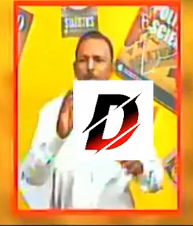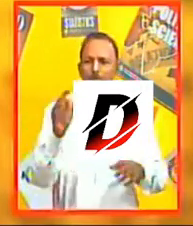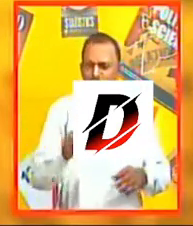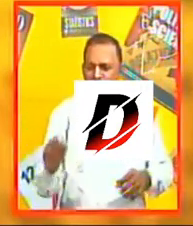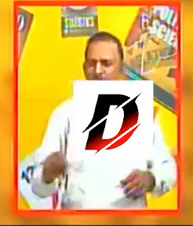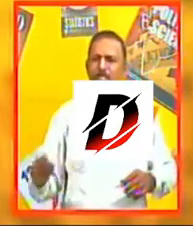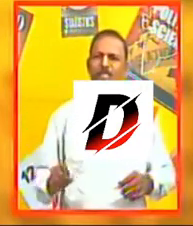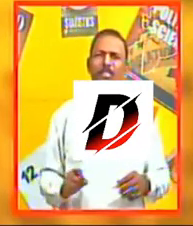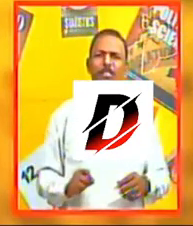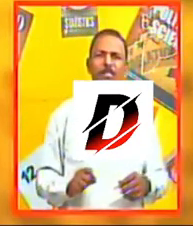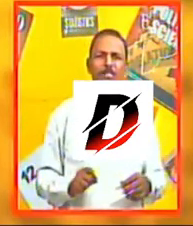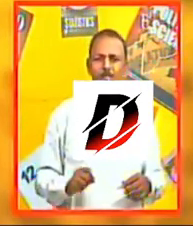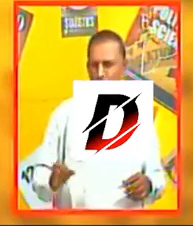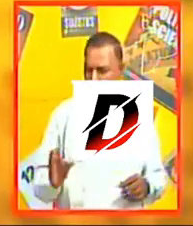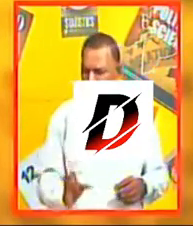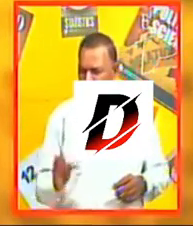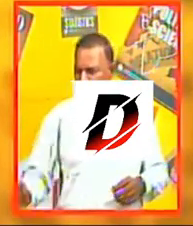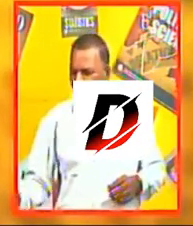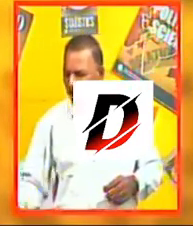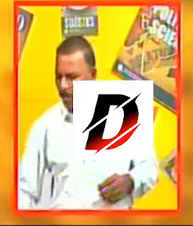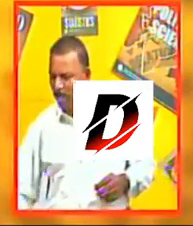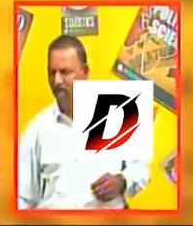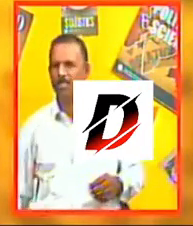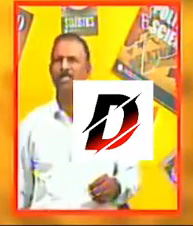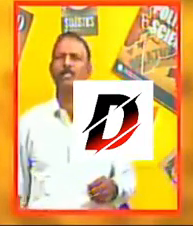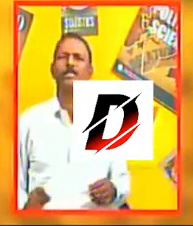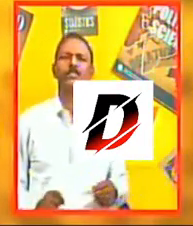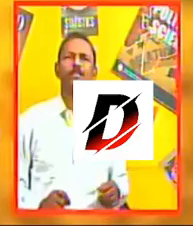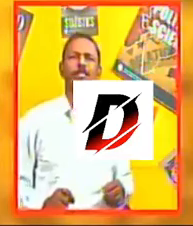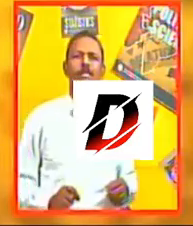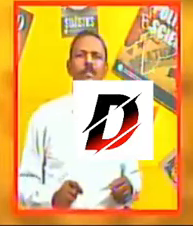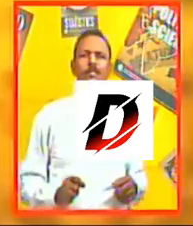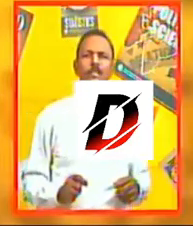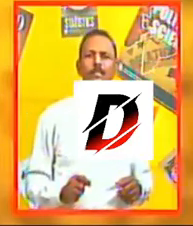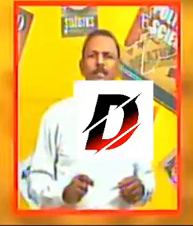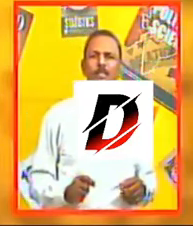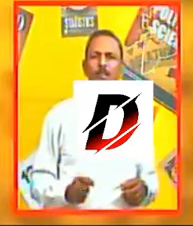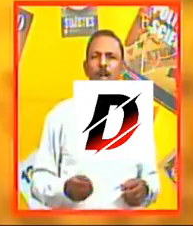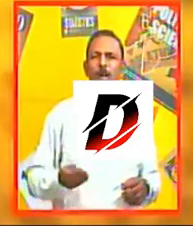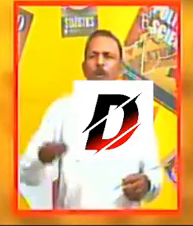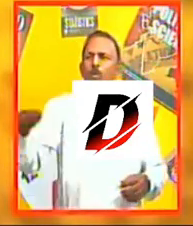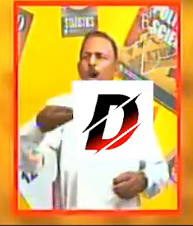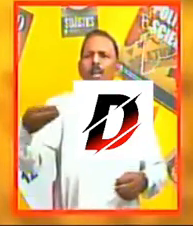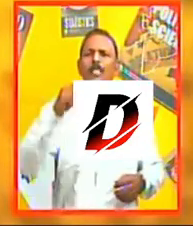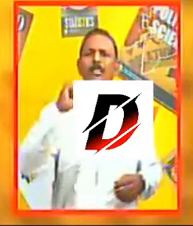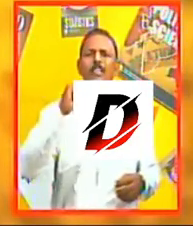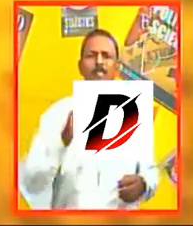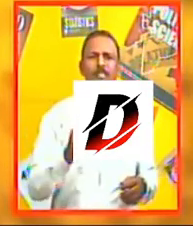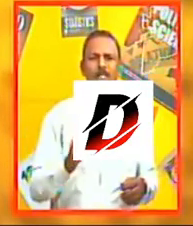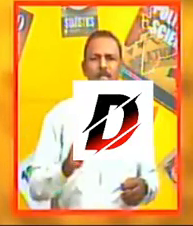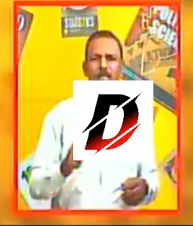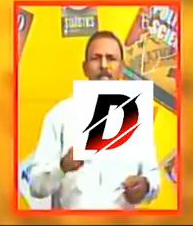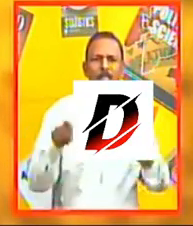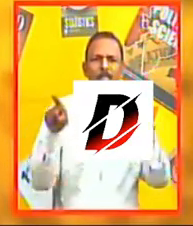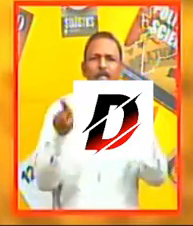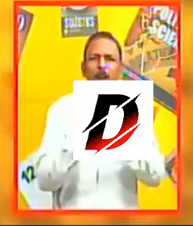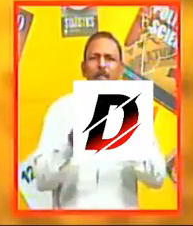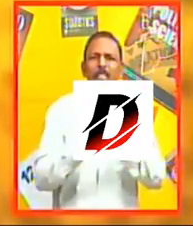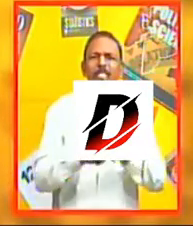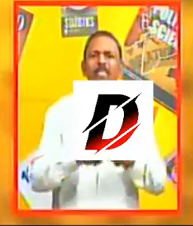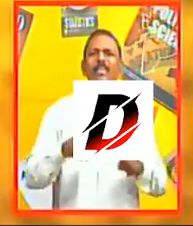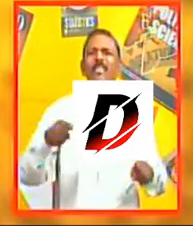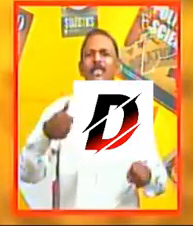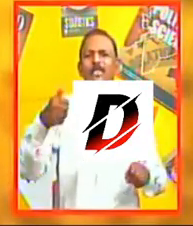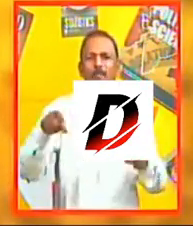அதை என்ன பண்ணுங்கள், புக்லேயும் நோட் பண்ணணும், நீங்கள் நோட்லேயும் அதை குறித்து வச்சுக்கணும். இப்ப அதுக்கு எடுத்துக்காட்டு என்ன அப்படின்னு பார்த்தோம்னா,